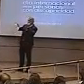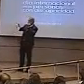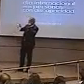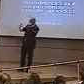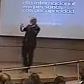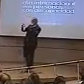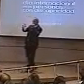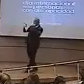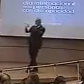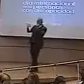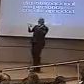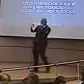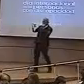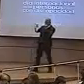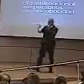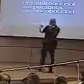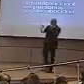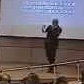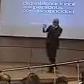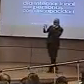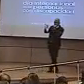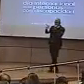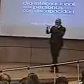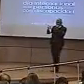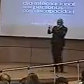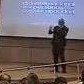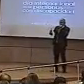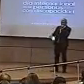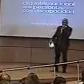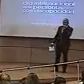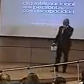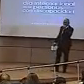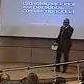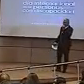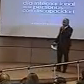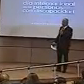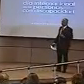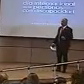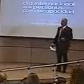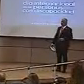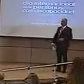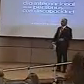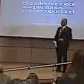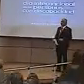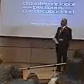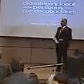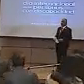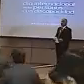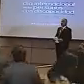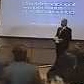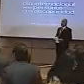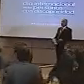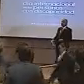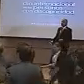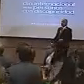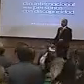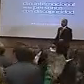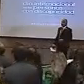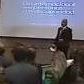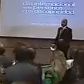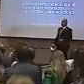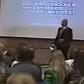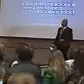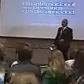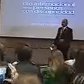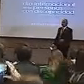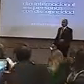espacio a este evento entonando las notas del himno nacional de la República de Colombia. El himno será interpretado en lengua de señas